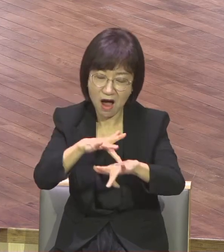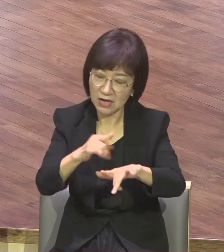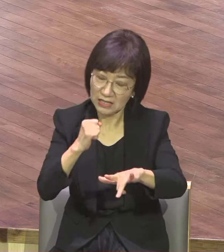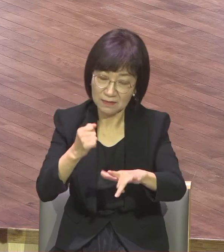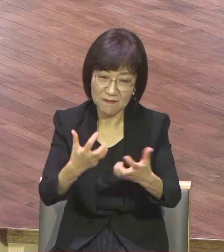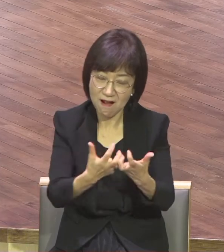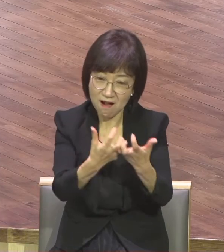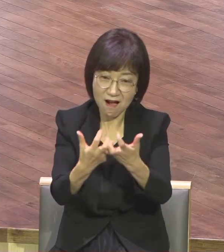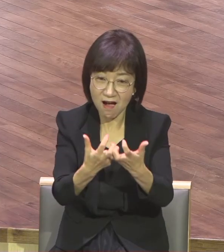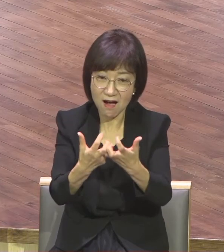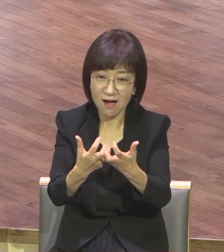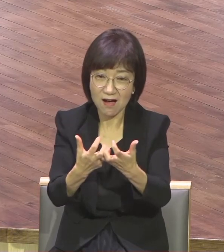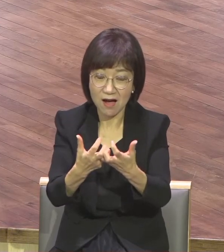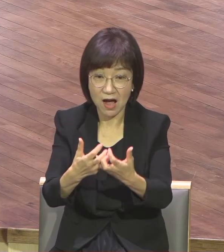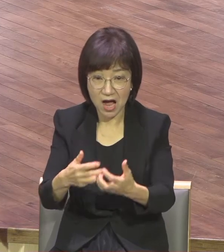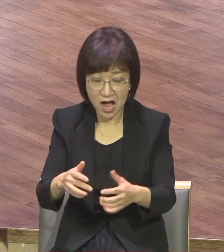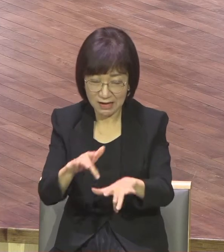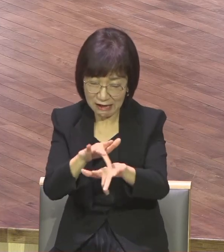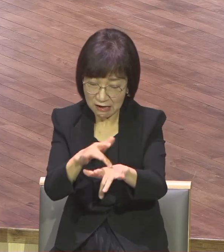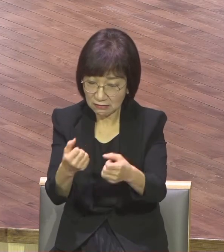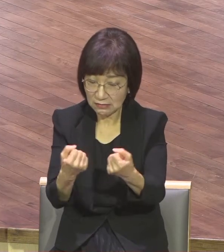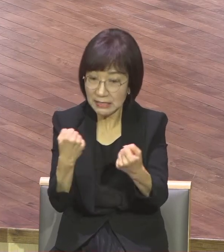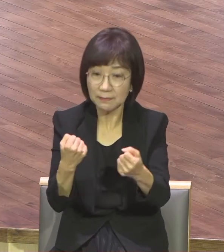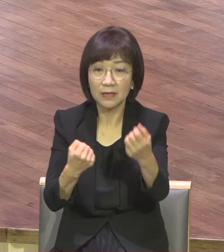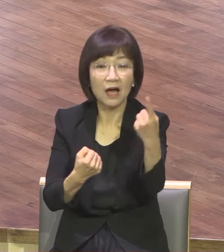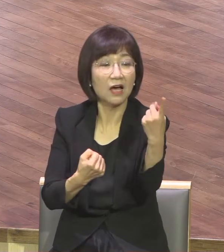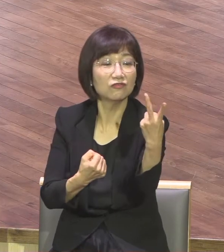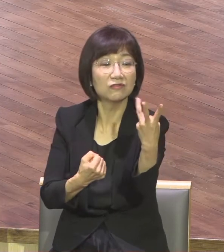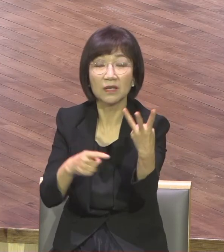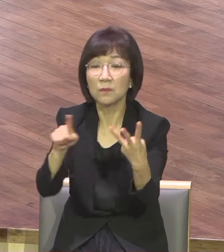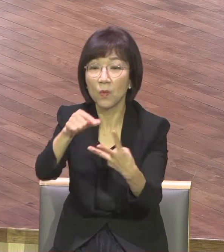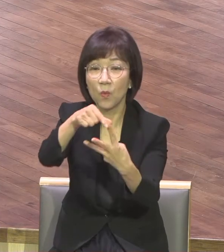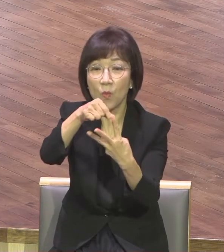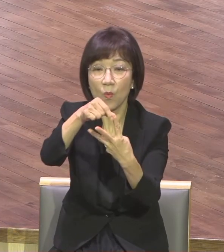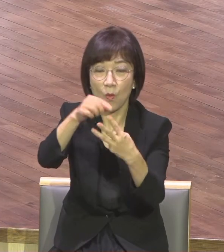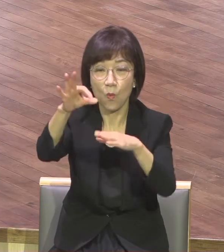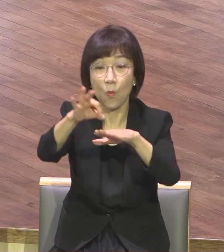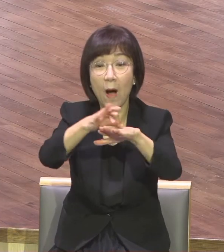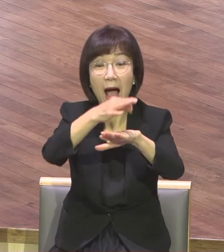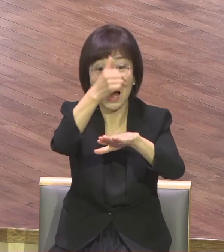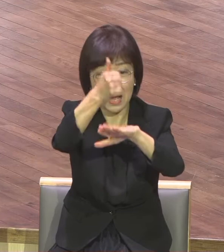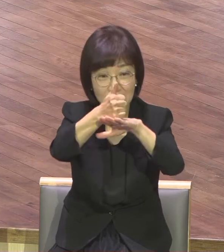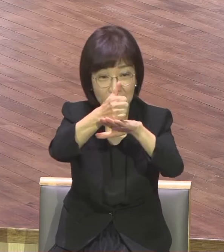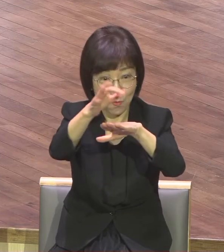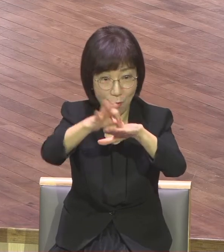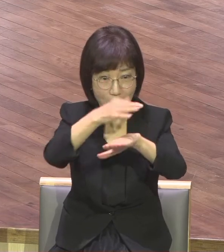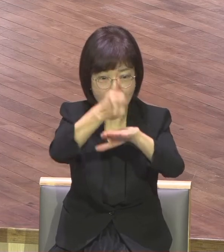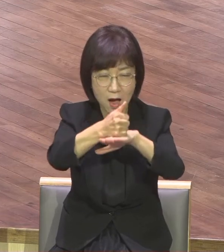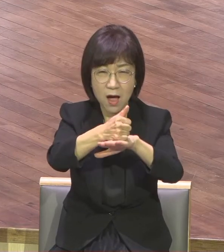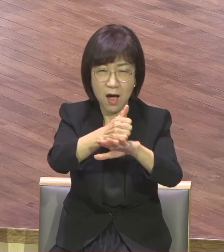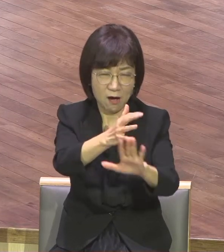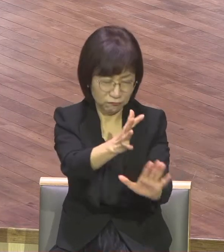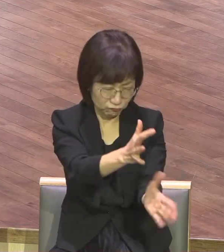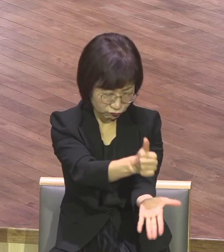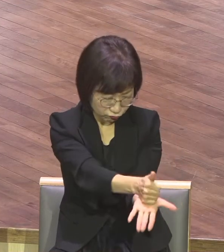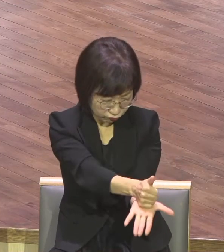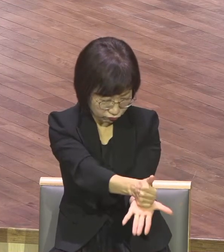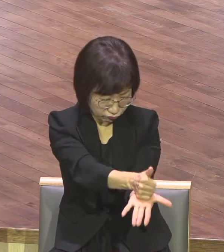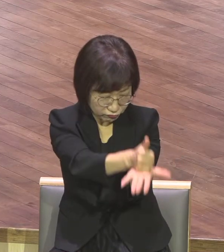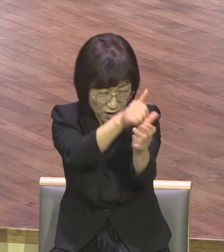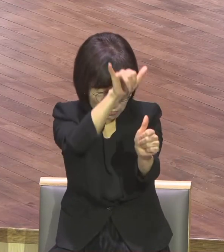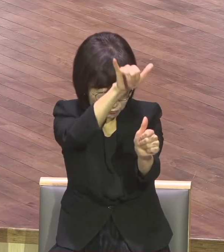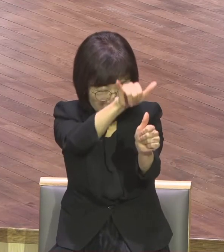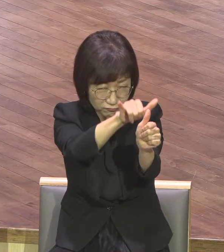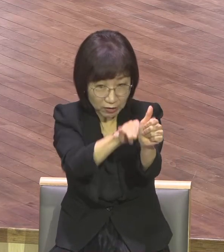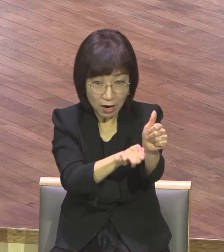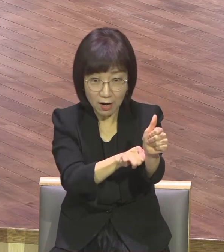현장입니다. 3대 허감이 있어요. 3대 허감이 뭐냐? 왕족 문화예요. 왕이 절대적 권한이 있습니다. 왕족은